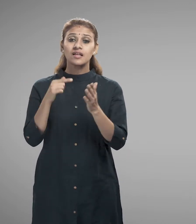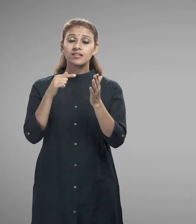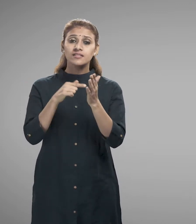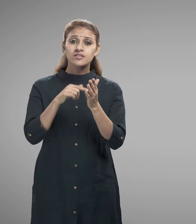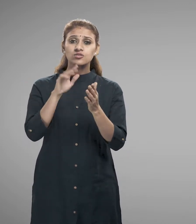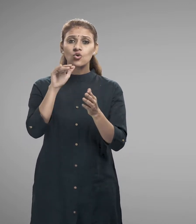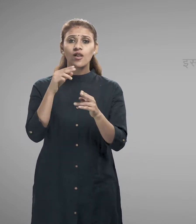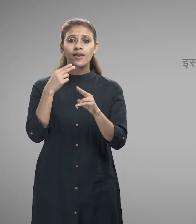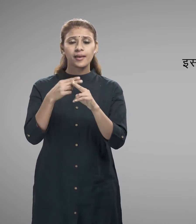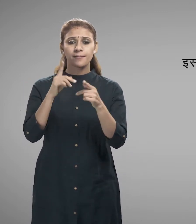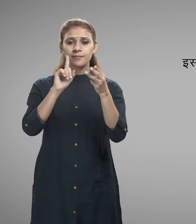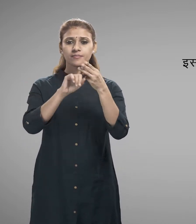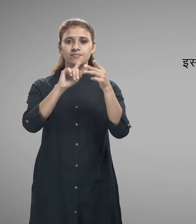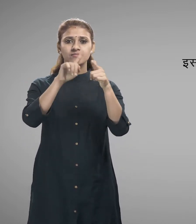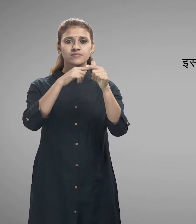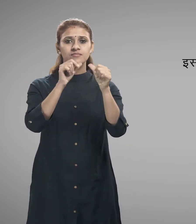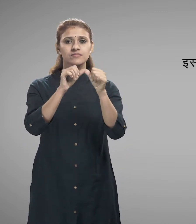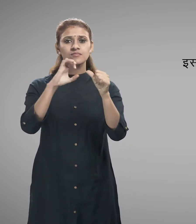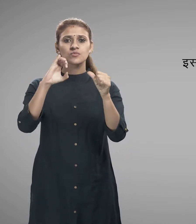इस प्रक्रिया को वीर्य स्खलन कहते हैं।